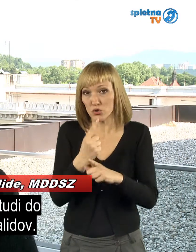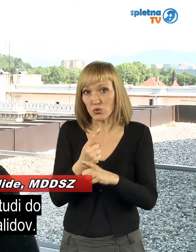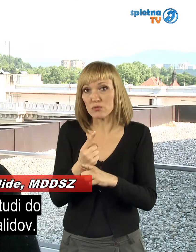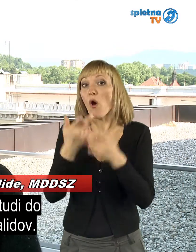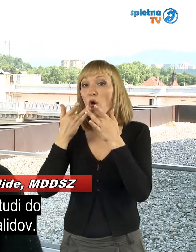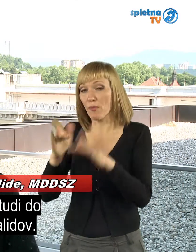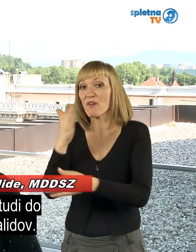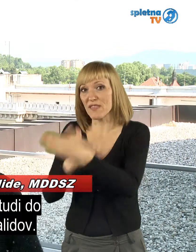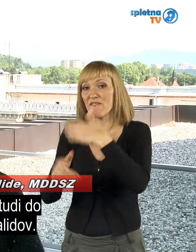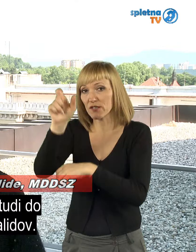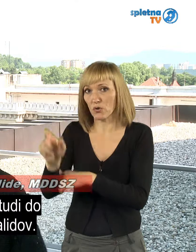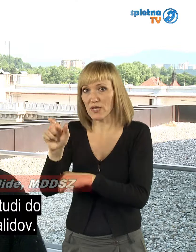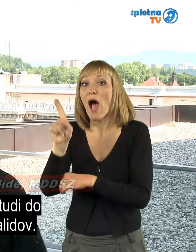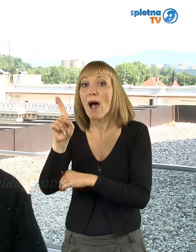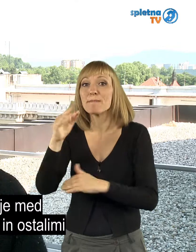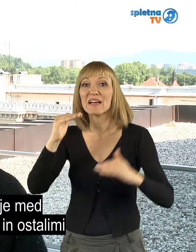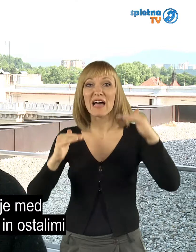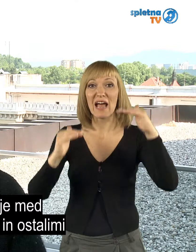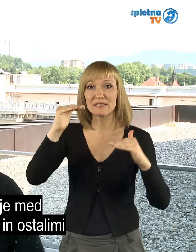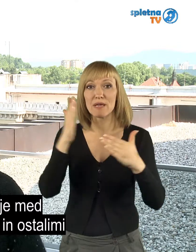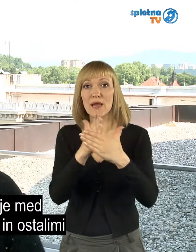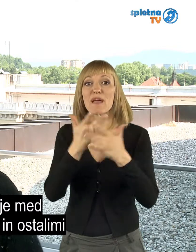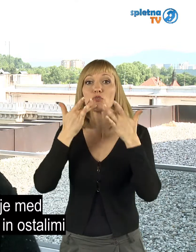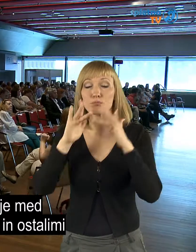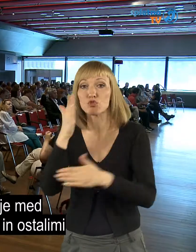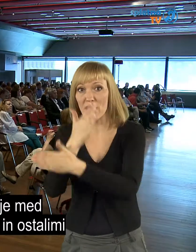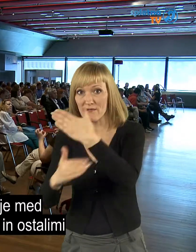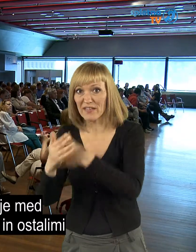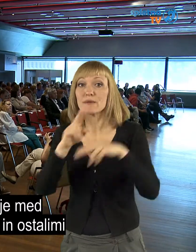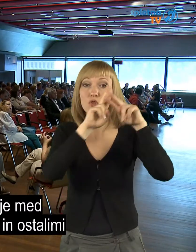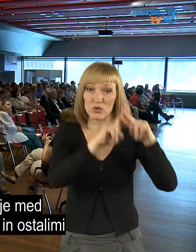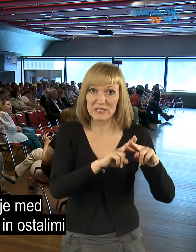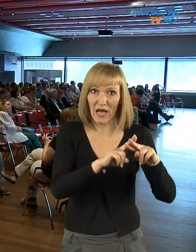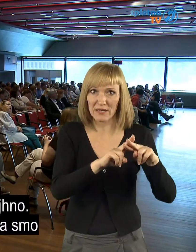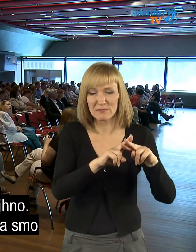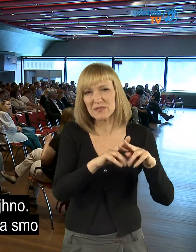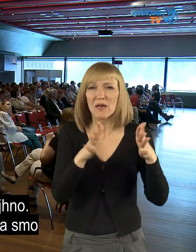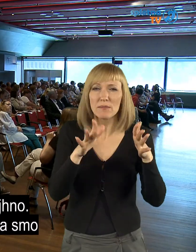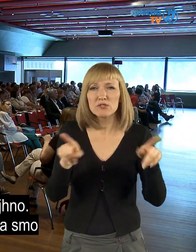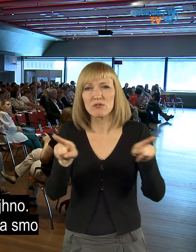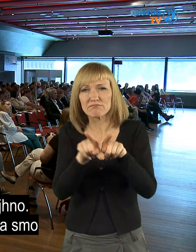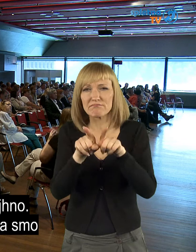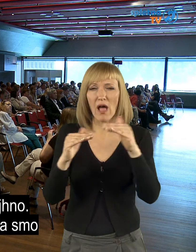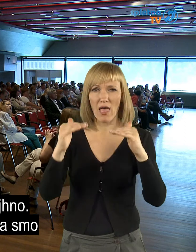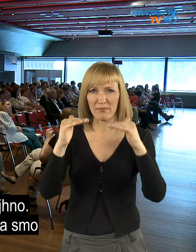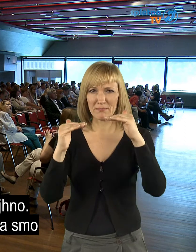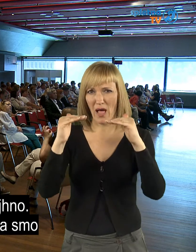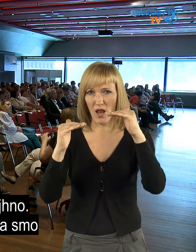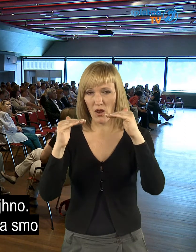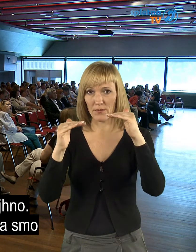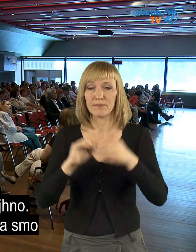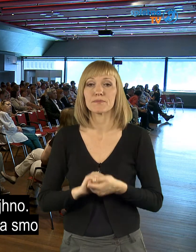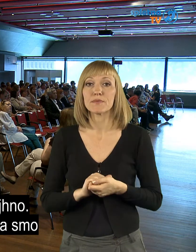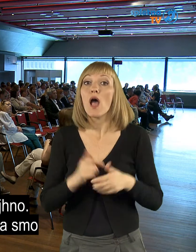gospodarstvu, seveda je prišlo tudi do odpuščanja invalidov. Vendar je razmerje med odpuščenimi invalidi in ostalimi je ostalo pravzaprav zelo, je bilo